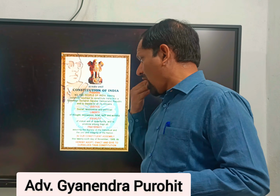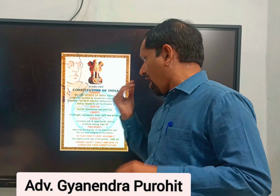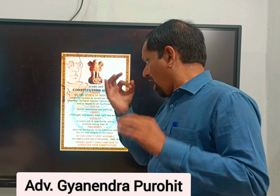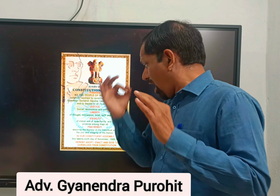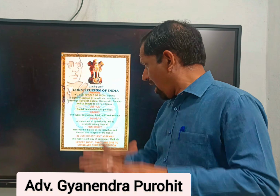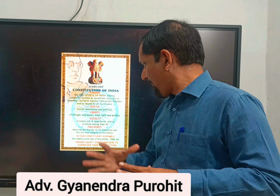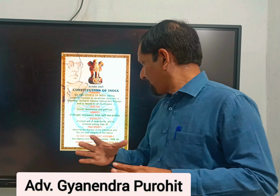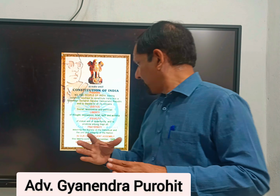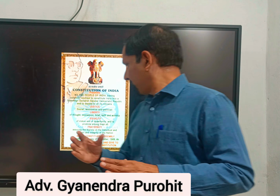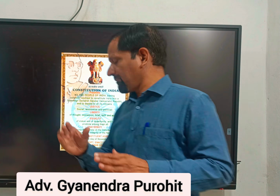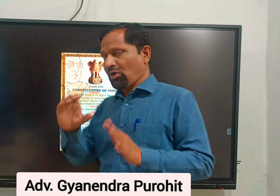का जिक्र किया गया है।